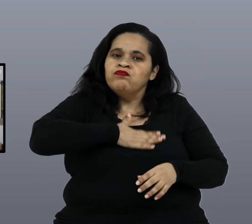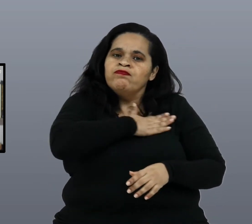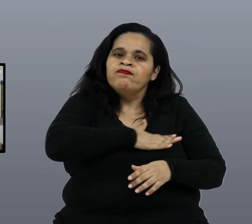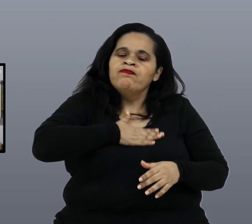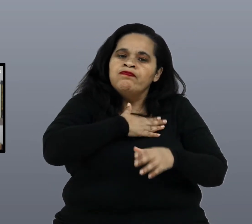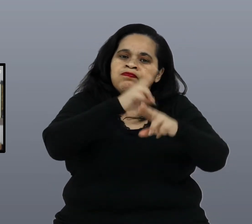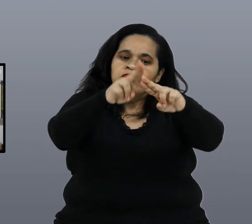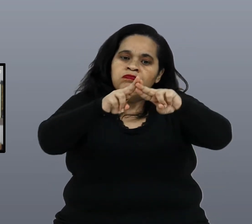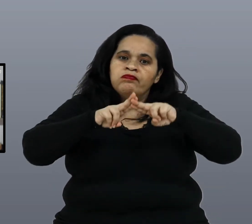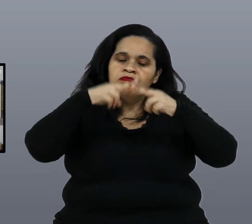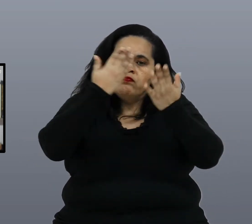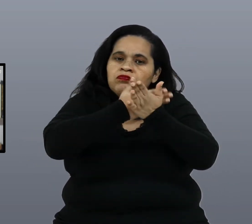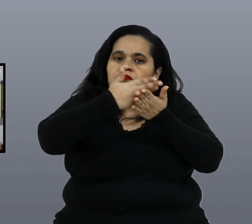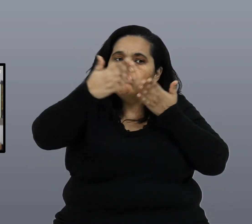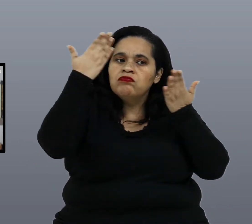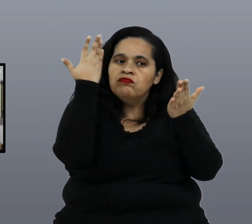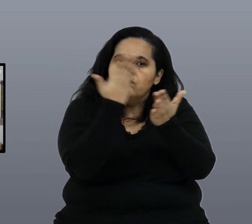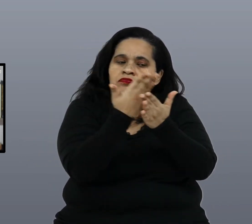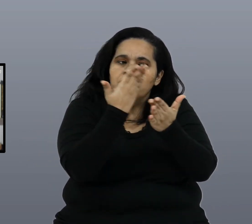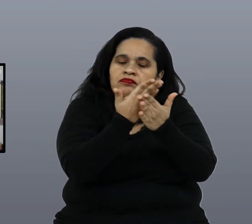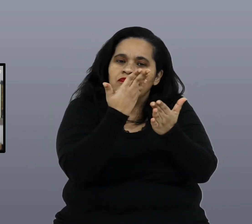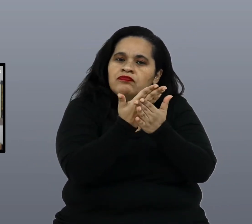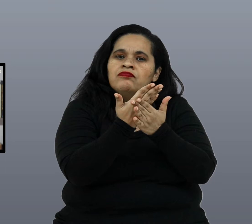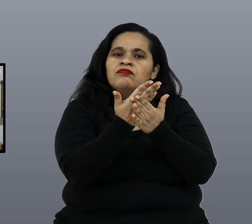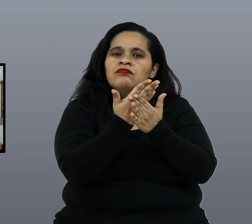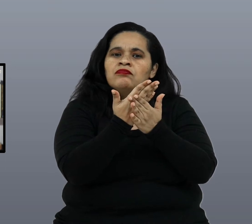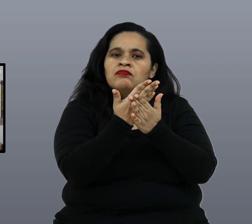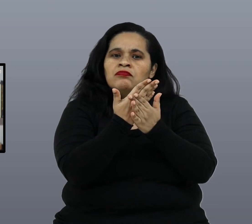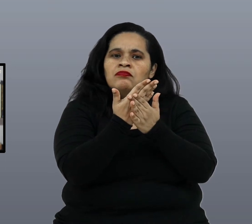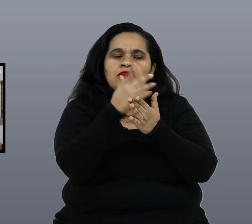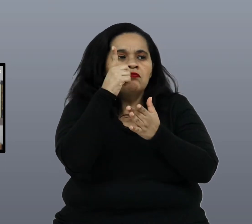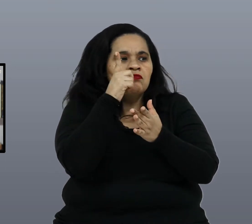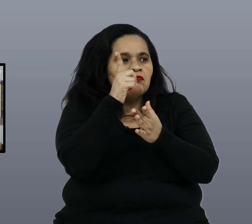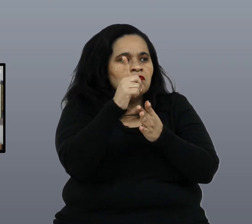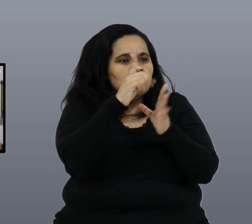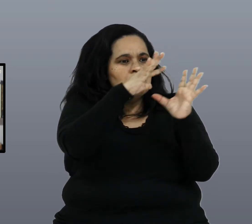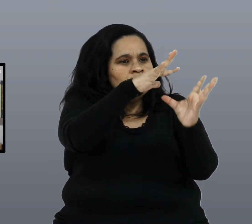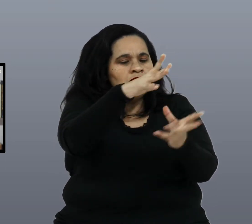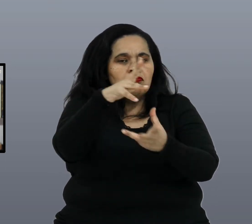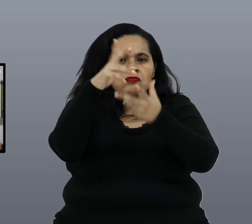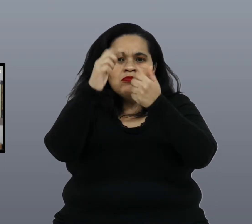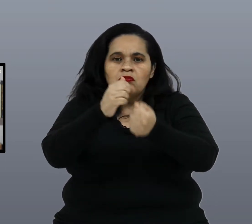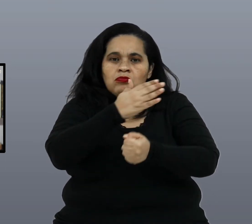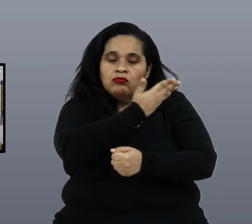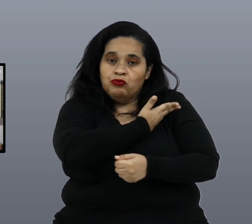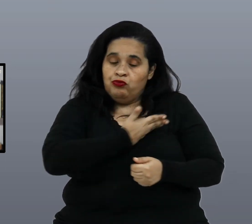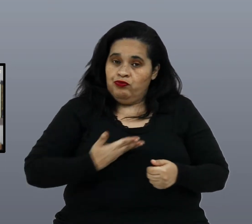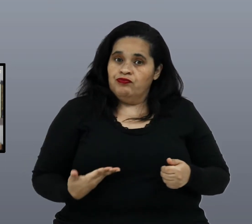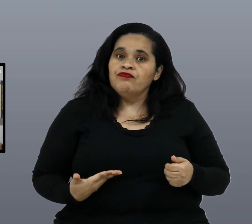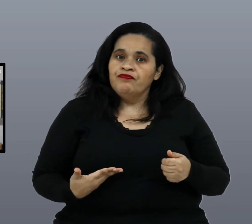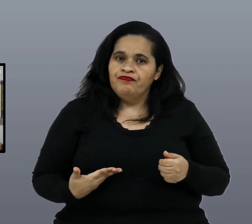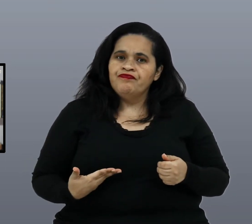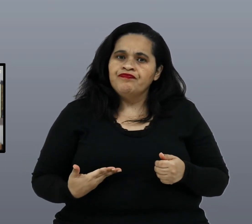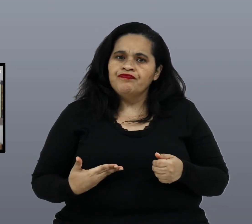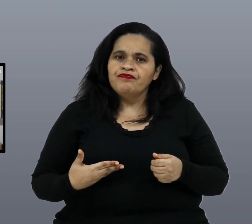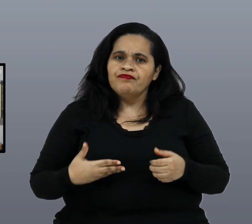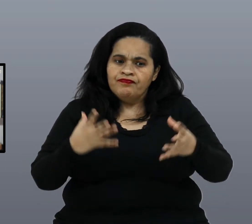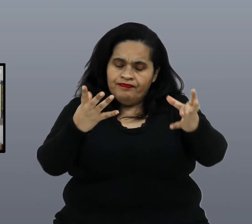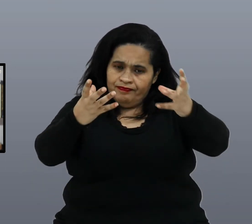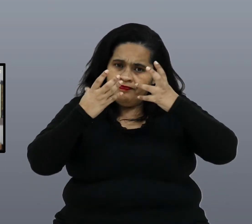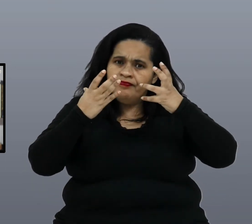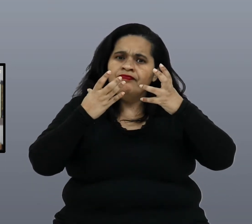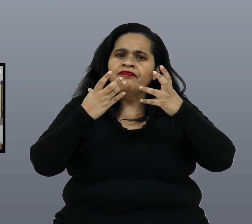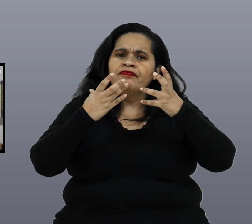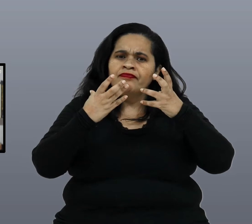Aristóteles, e quando ele conquista o mundo, ele faz questão de implantar, de fazer com que a cultura